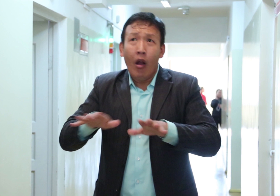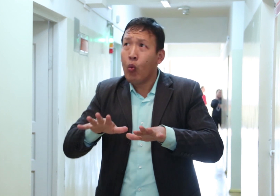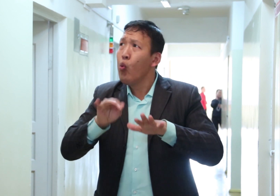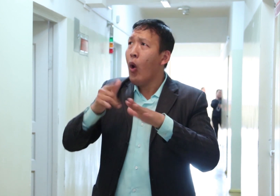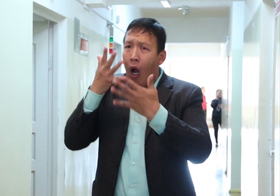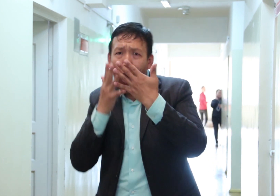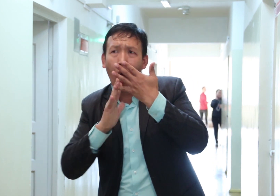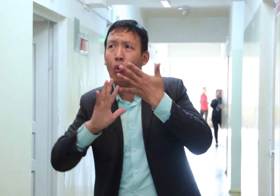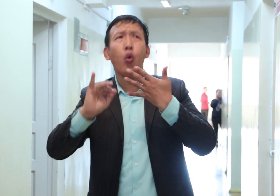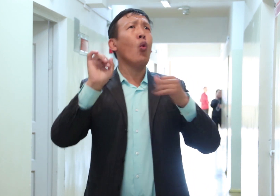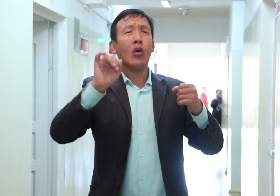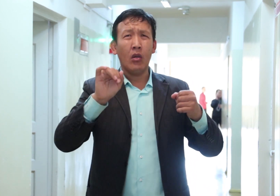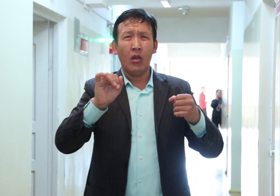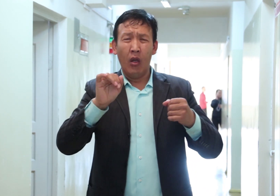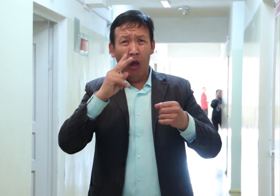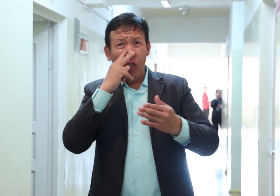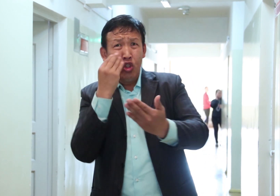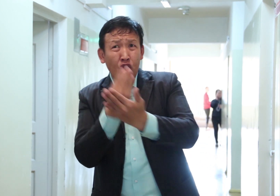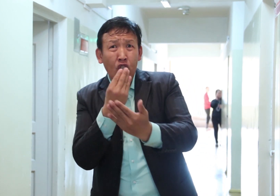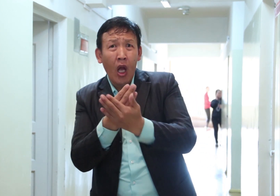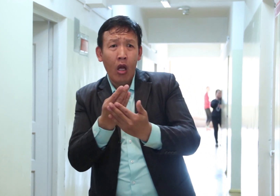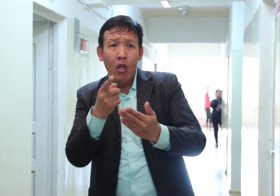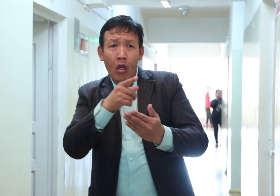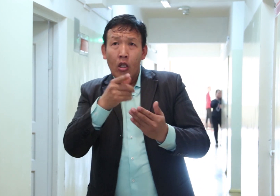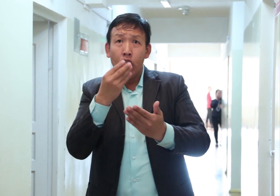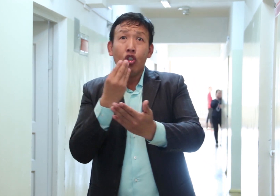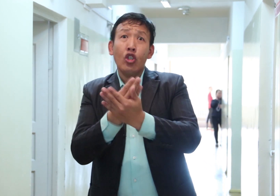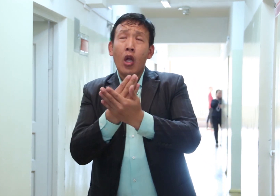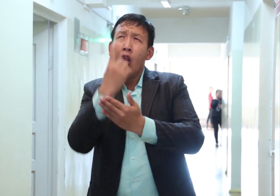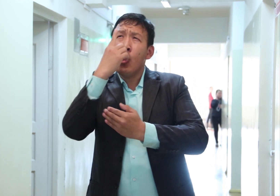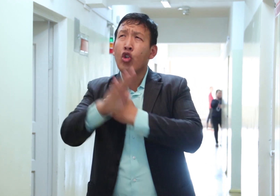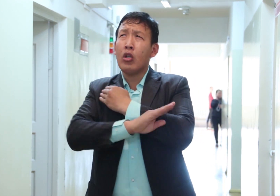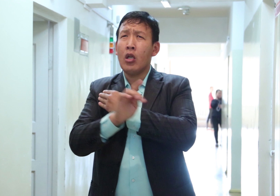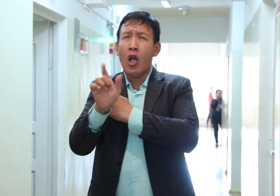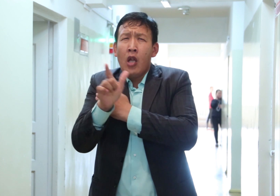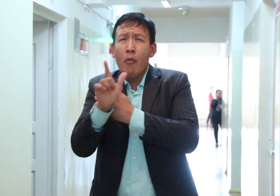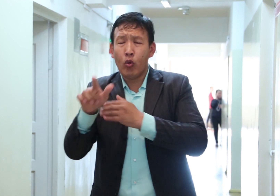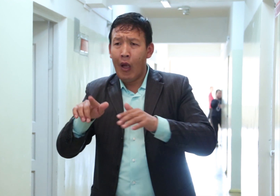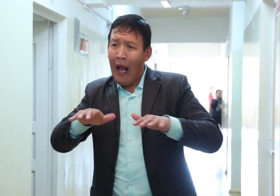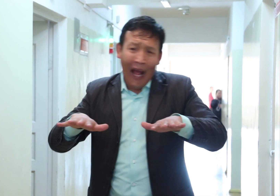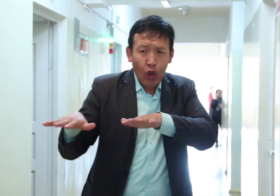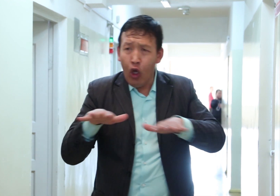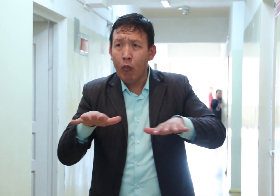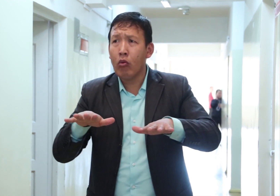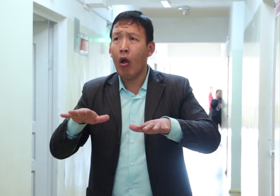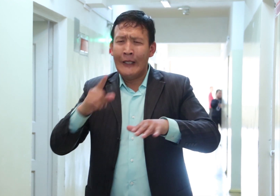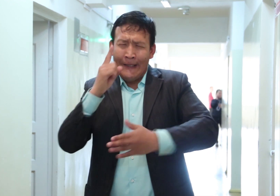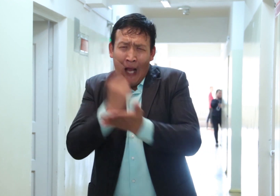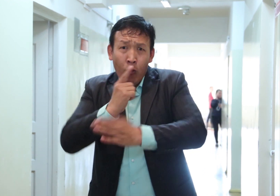ирэв. Газар хөдлөлтийн даваарын дахиад уурж байгаа нэлээд гари гари гэж ингэсэн. Хүүхдүүд юу ч сонсоогүй хичээлээ сууж байгаа байхгүй. Тэр магадгүй яг үнтэй адилхан нэг үзэр ингээд